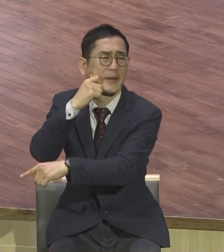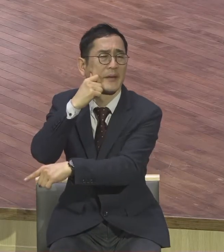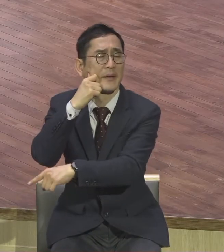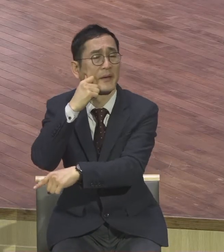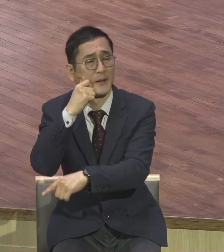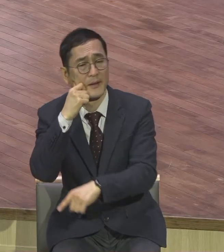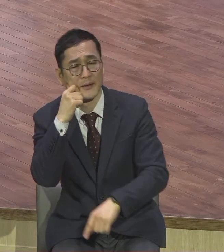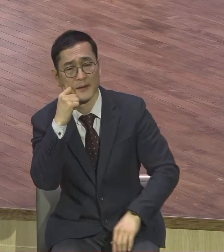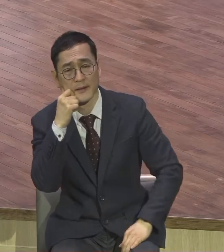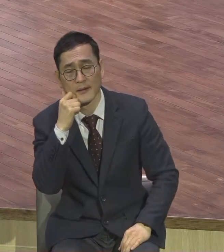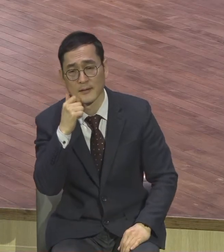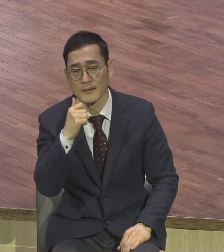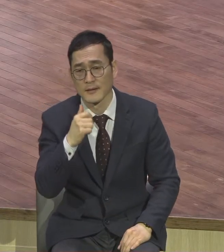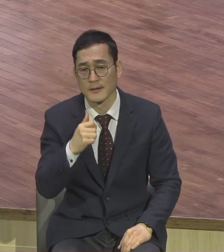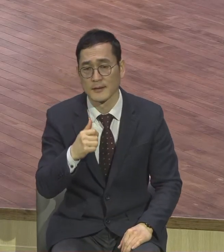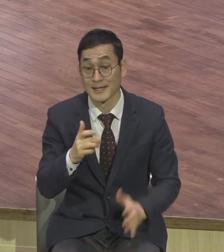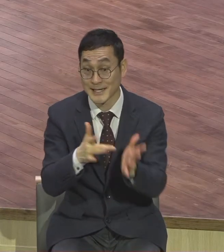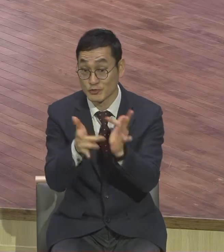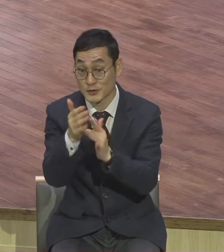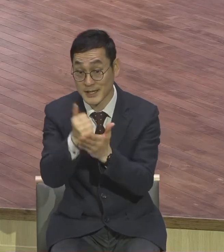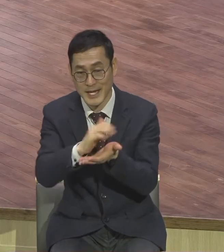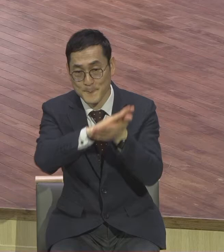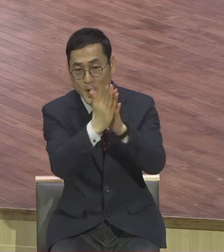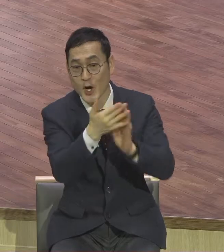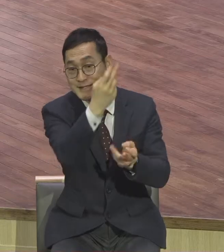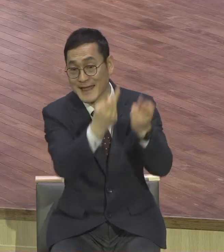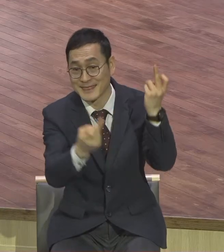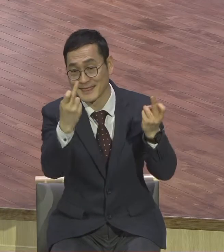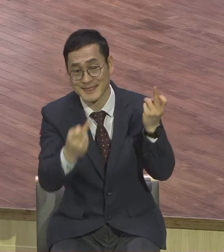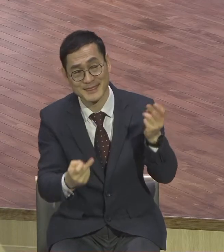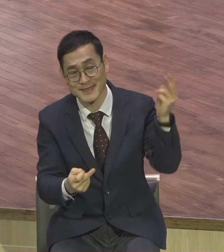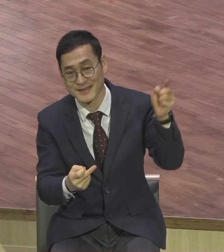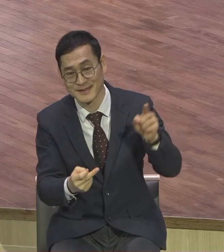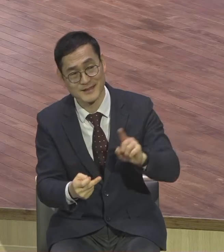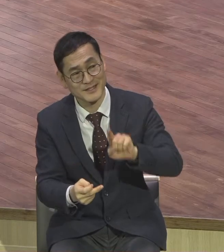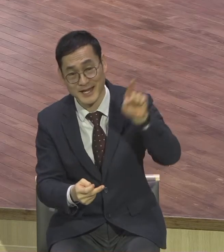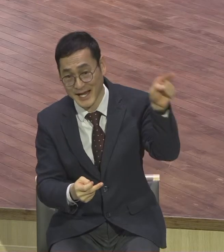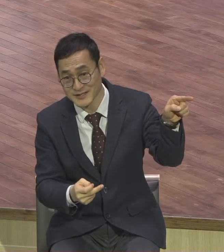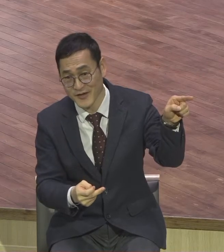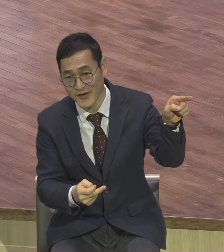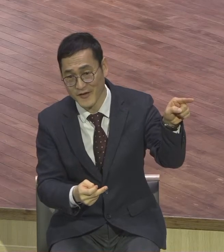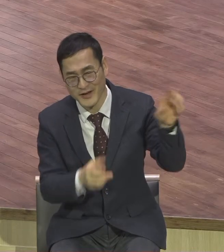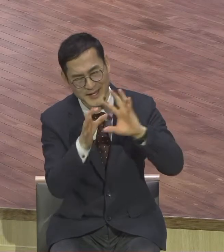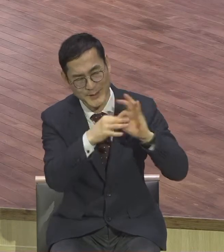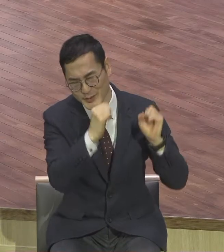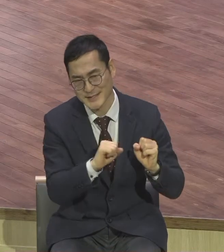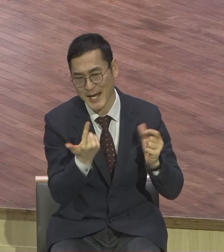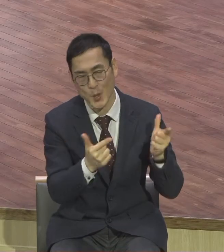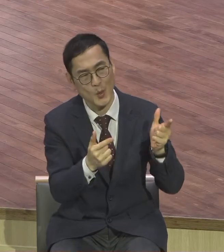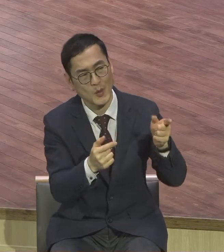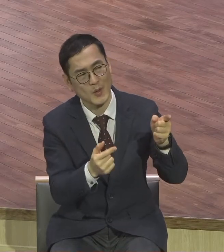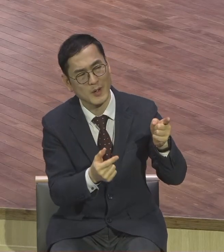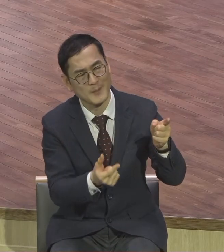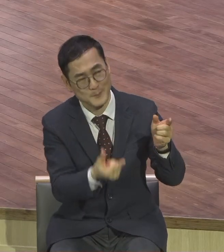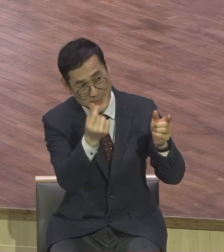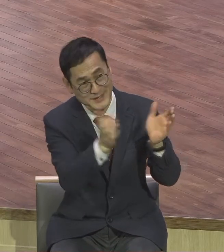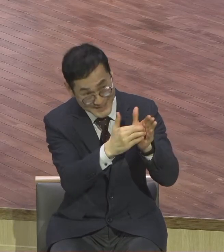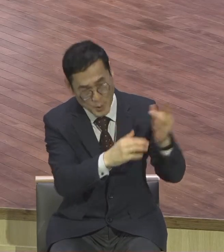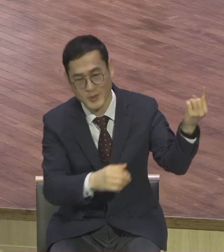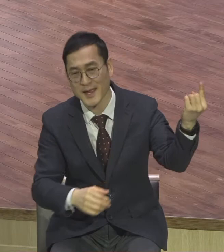예수님께서 변화산의 영광에 머물러 있지 않으시고 바로 이 현장을 향해 내려오셨는데